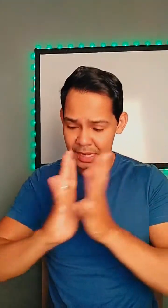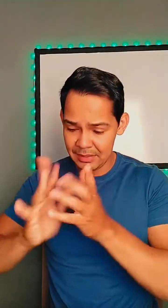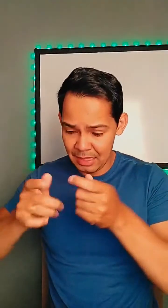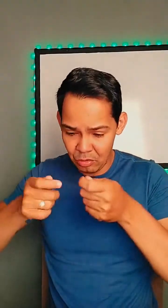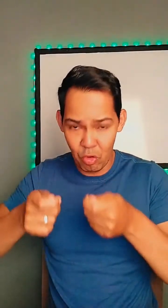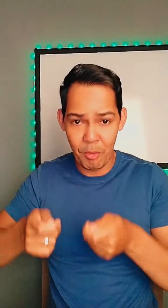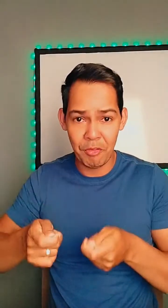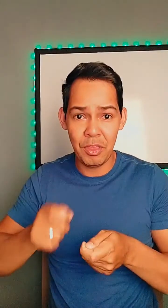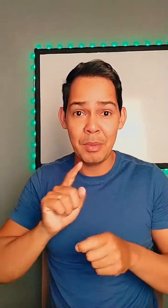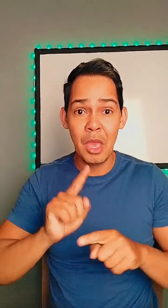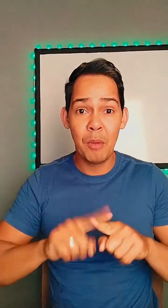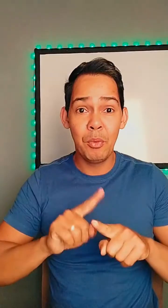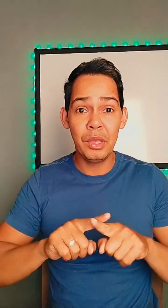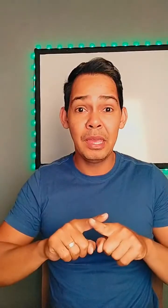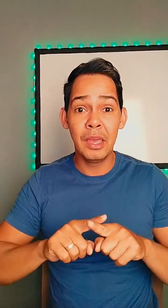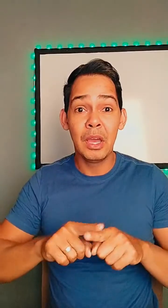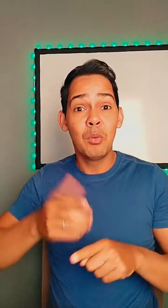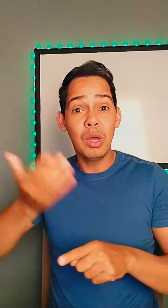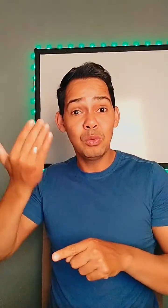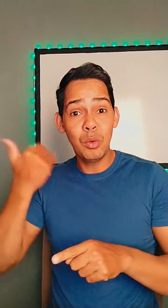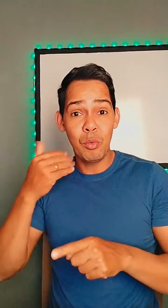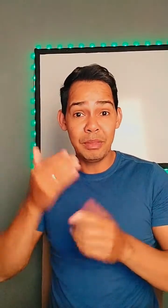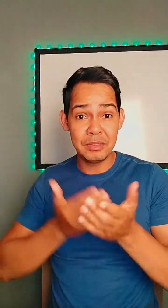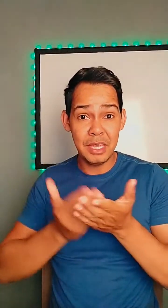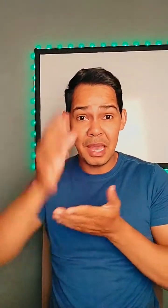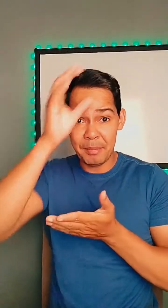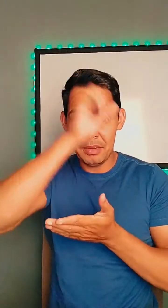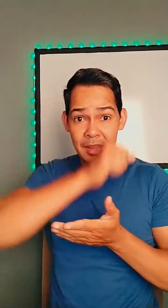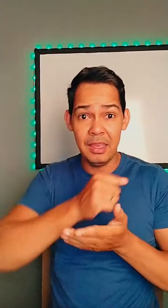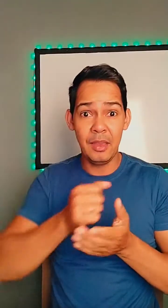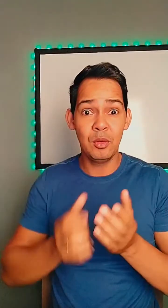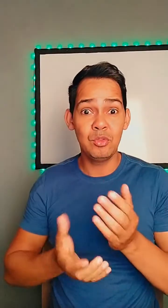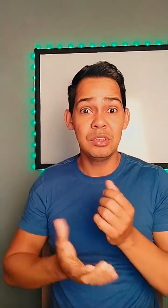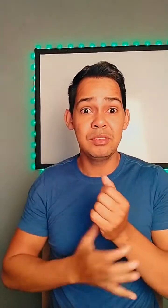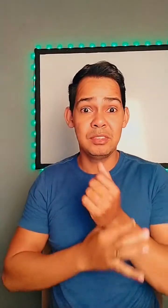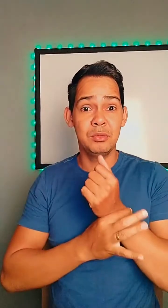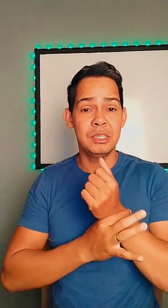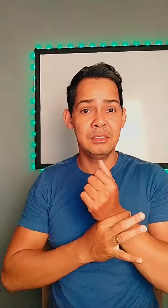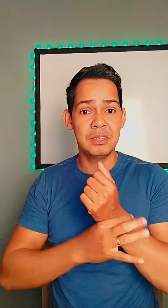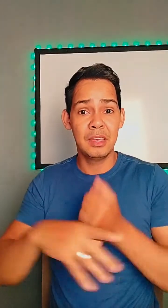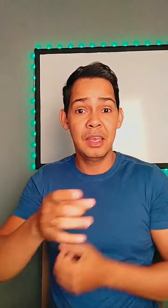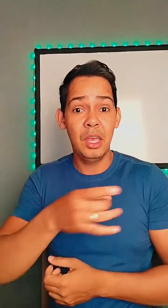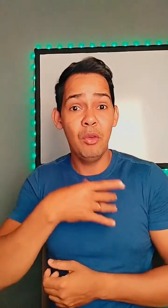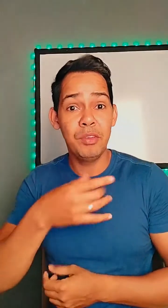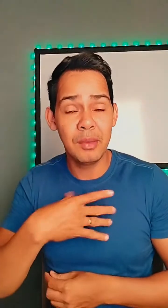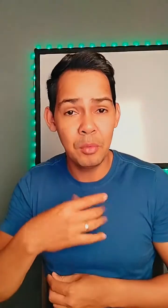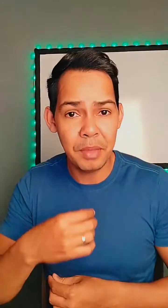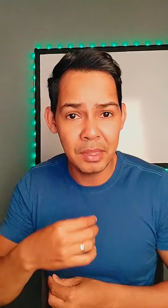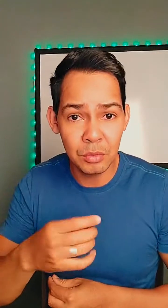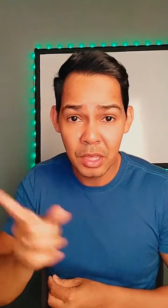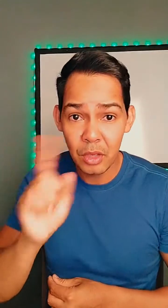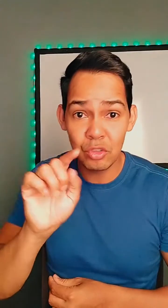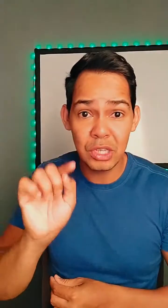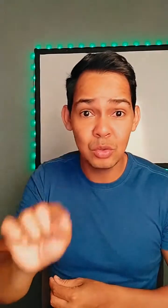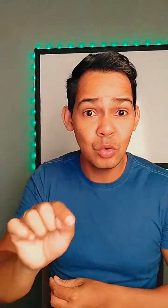de forma firme, porque quando eu comecei a aprender, eu não tive segurança. Eu fiquei com medo, eu tinha dúvidas